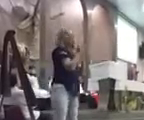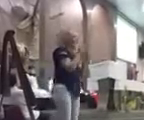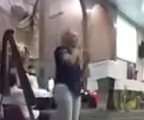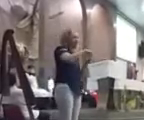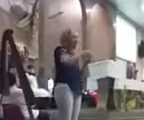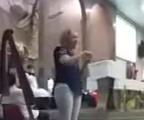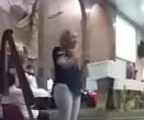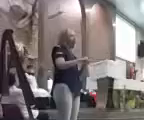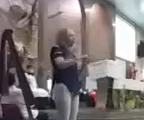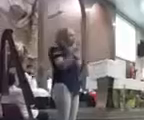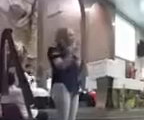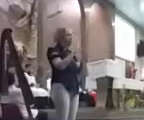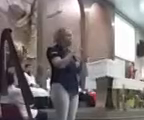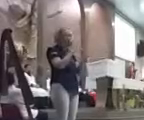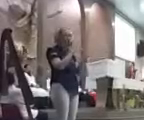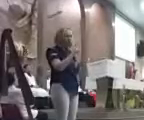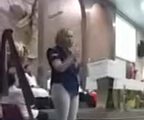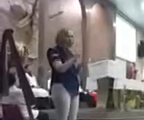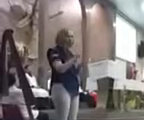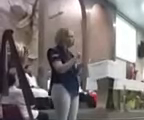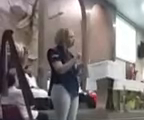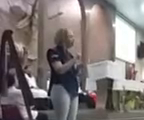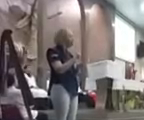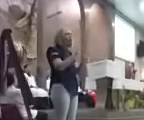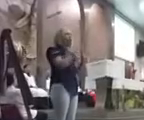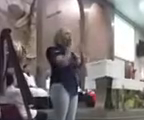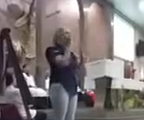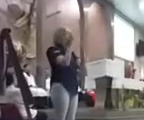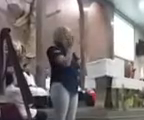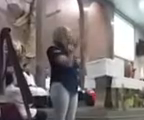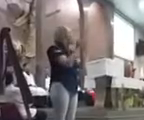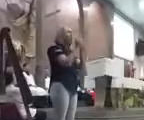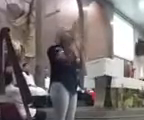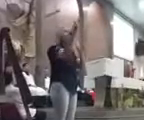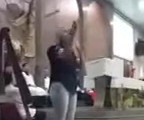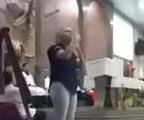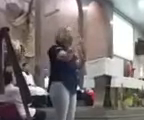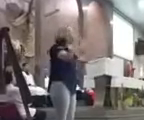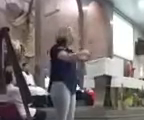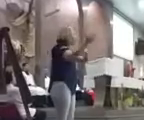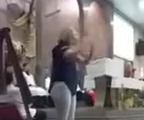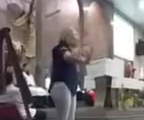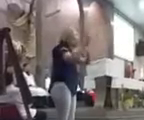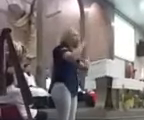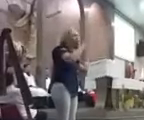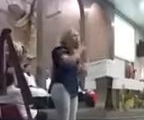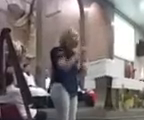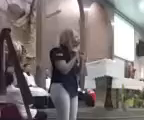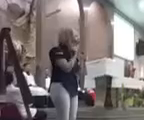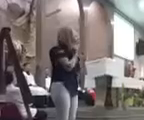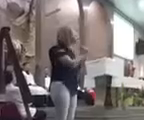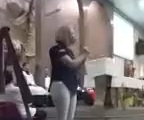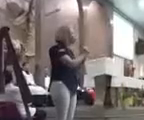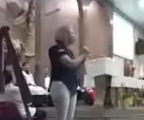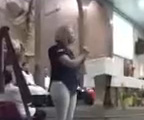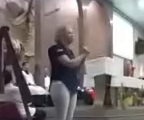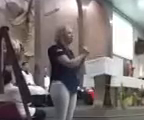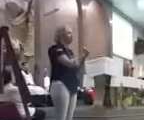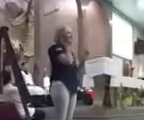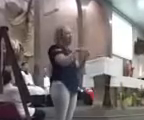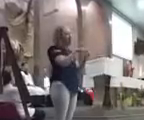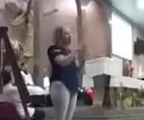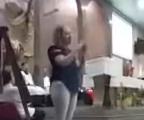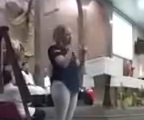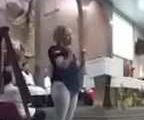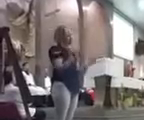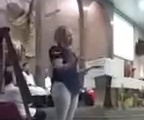Família nós estivéssemos aqui com todos os membros das nossas pastorais, da nossa igreja, com a